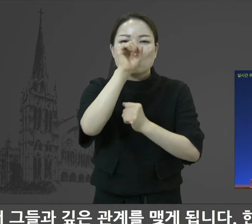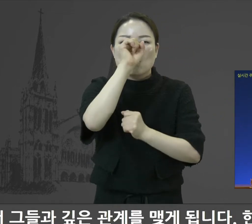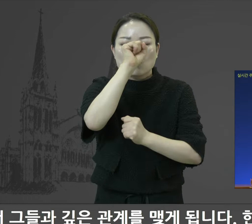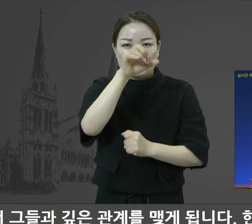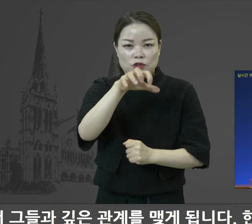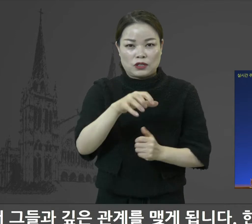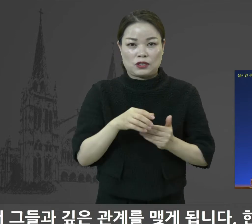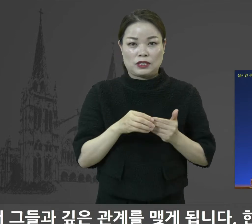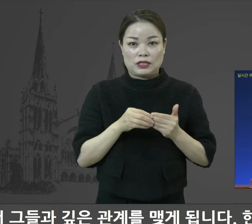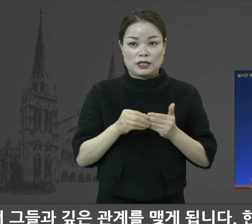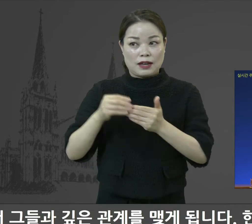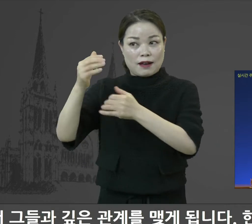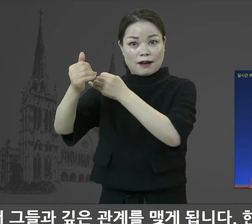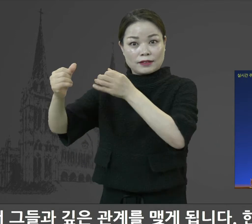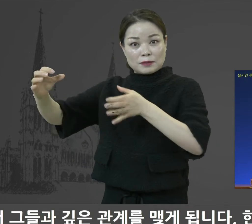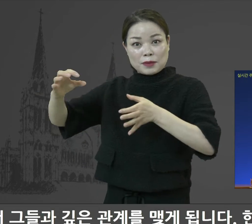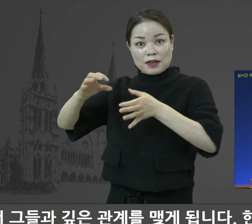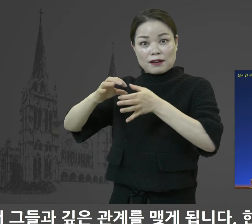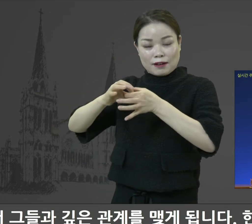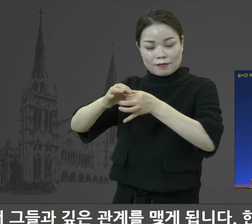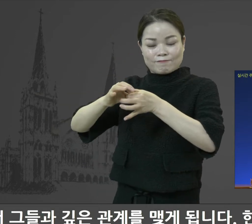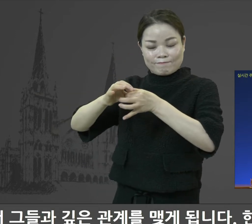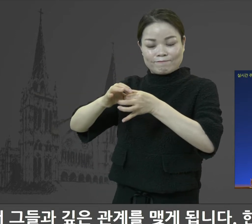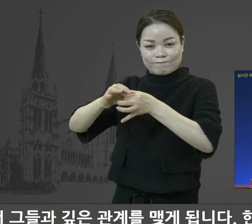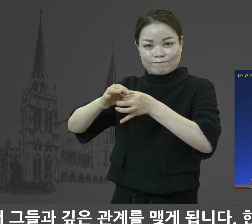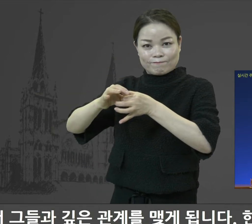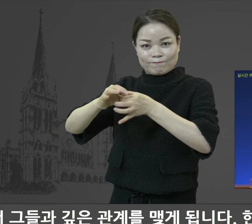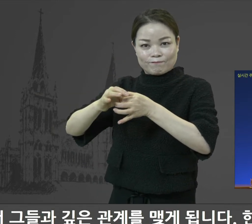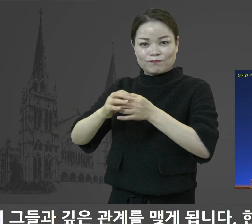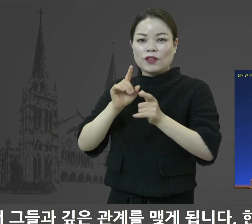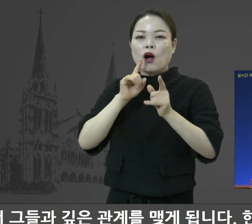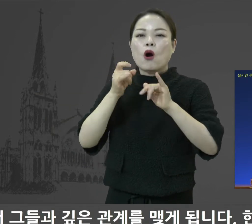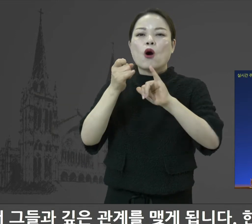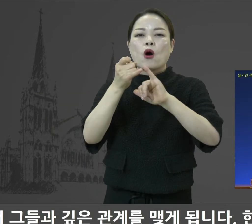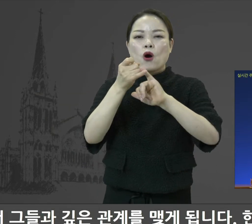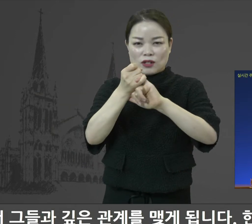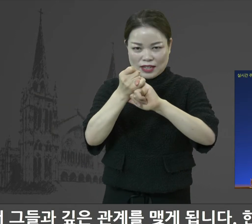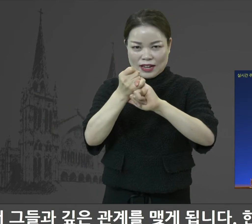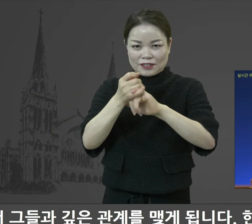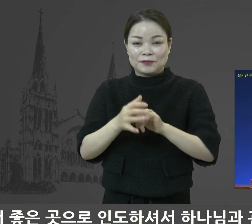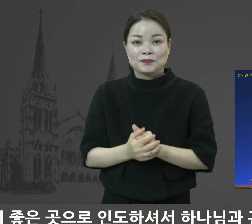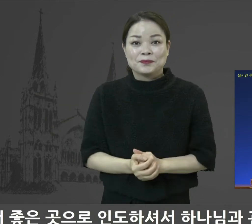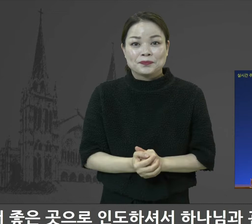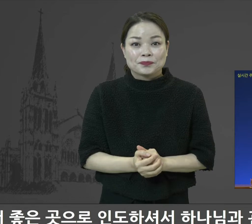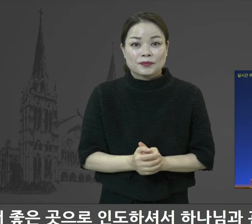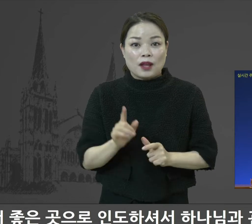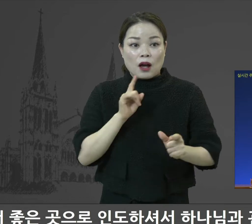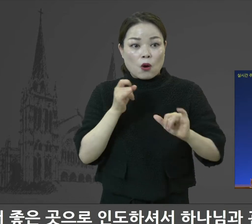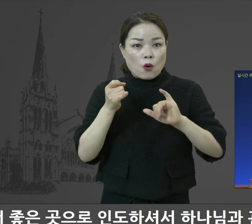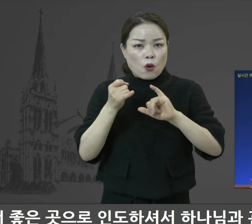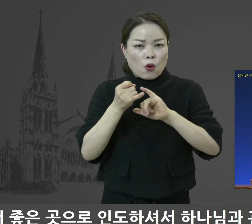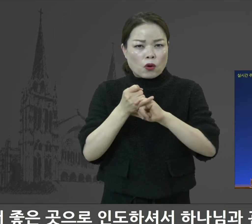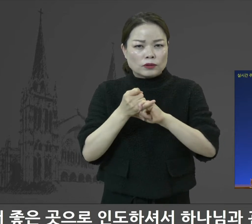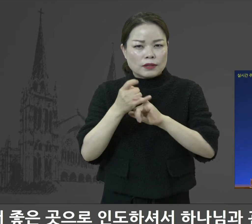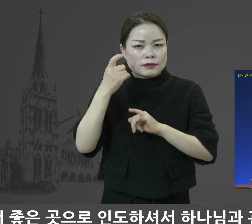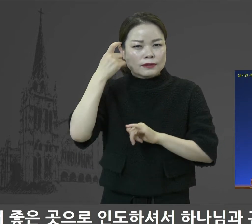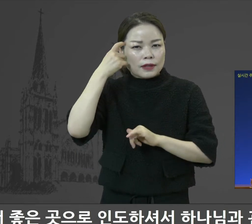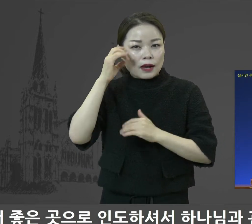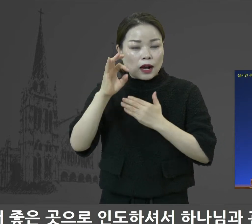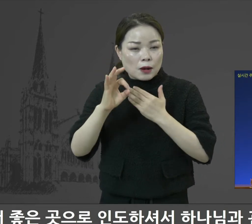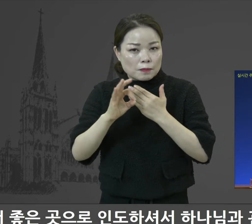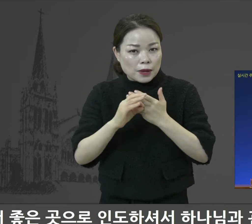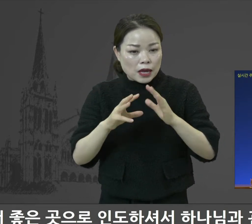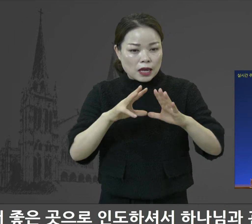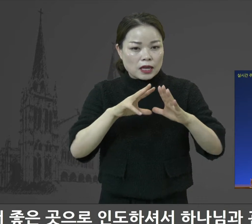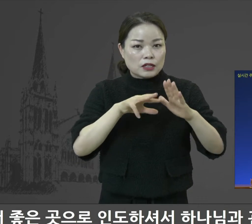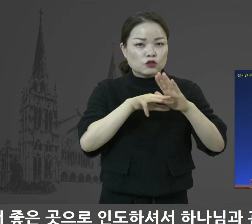곳에 하나님과 관계를 잘 맺게 해주는 것이 언약입니다. 이런 언약의 관점에서 놓고 보면